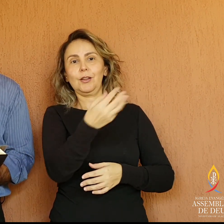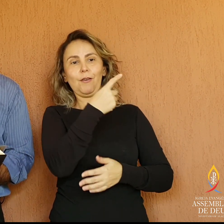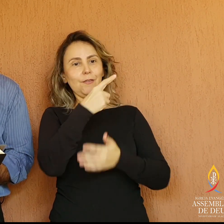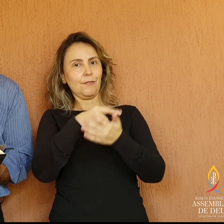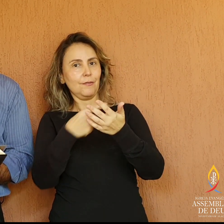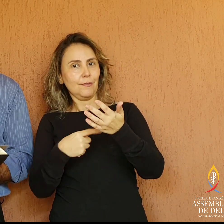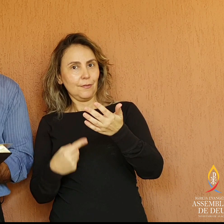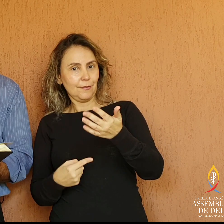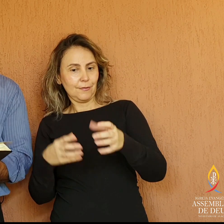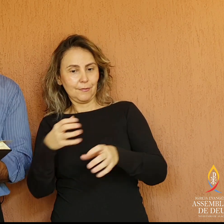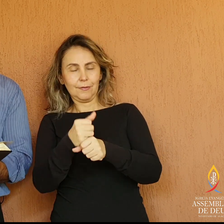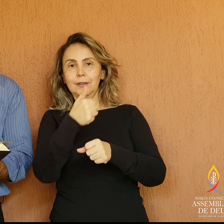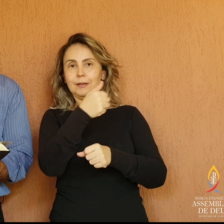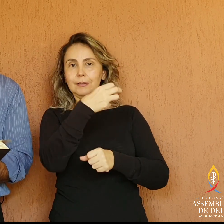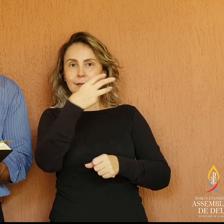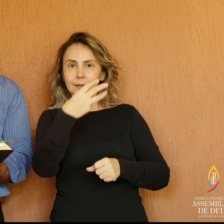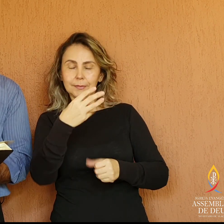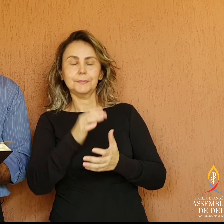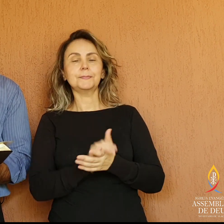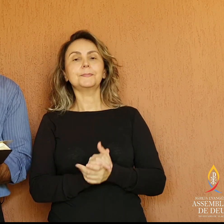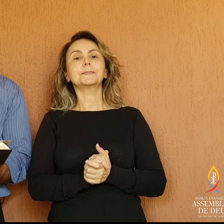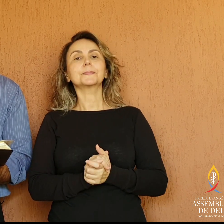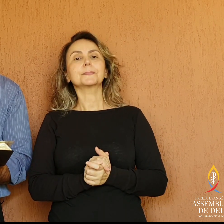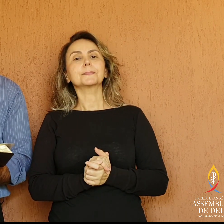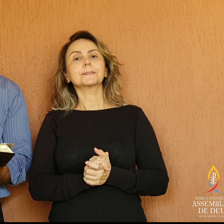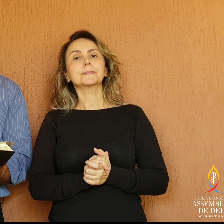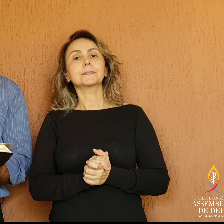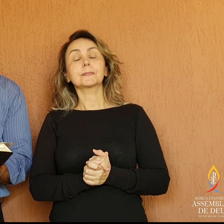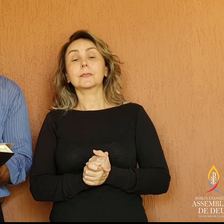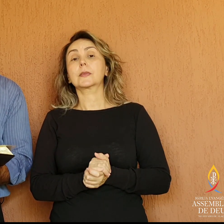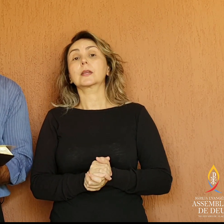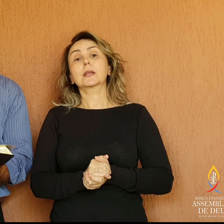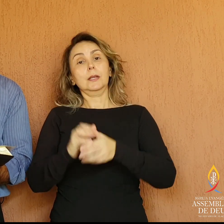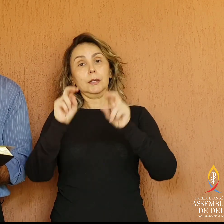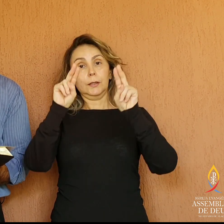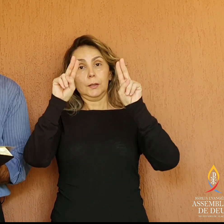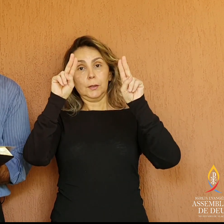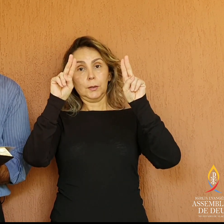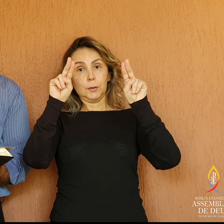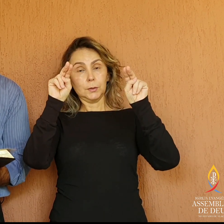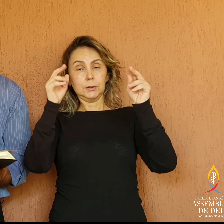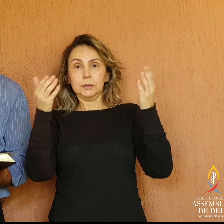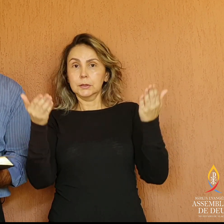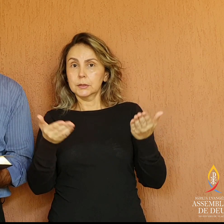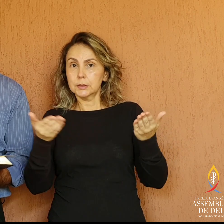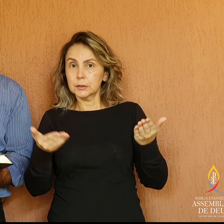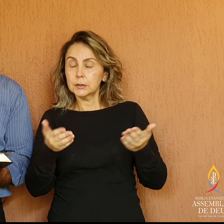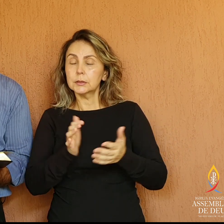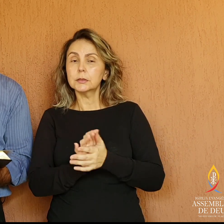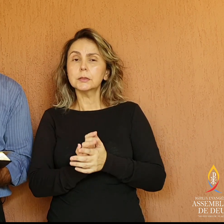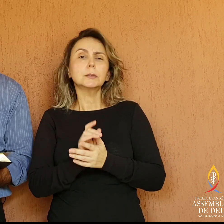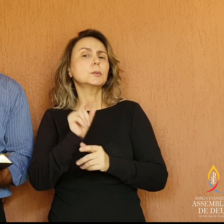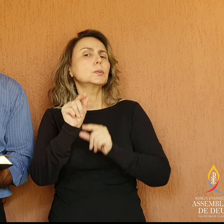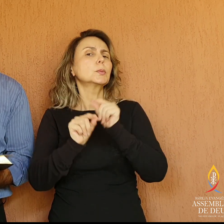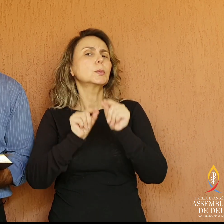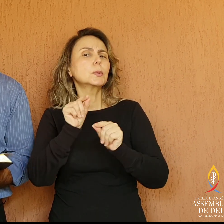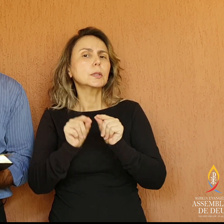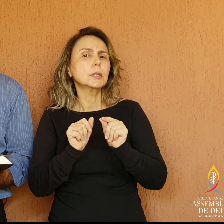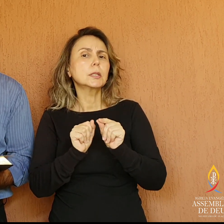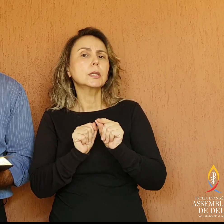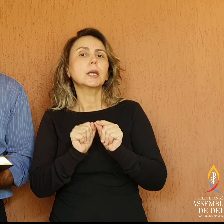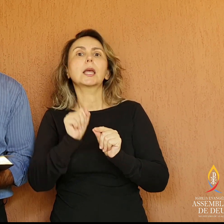ciclo. Então, o nosso tema de hoje, a nossa lição de hoje, vai falar o que